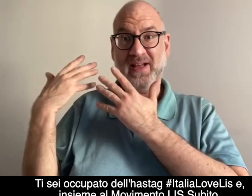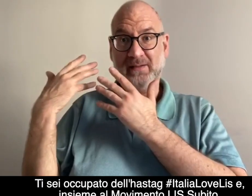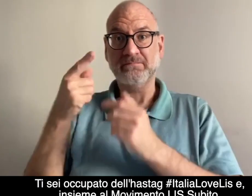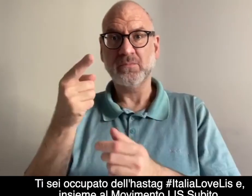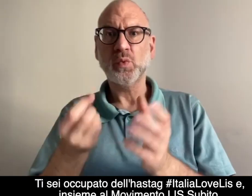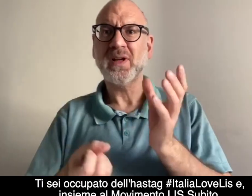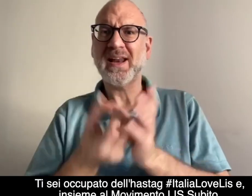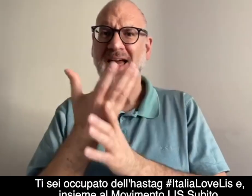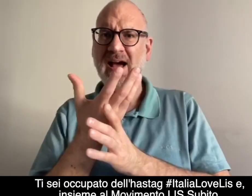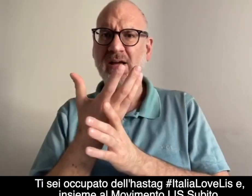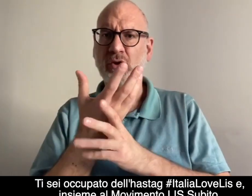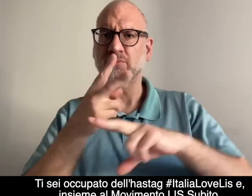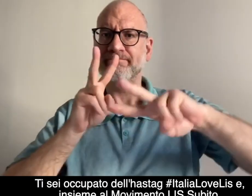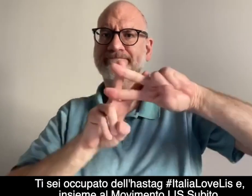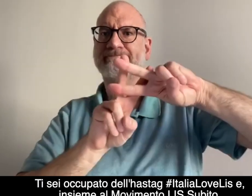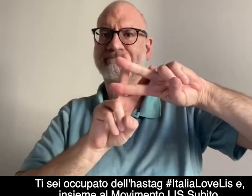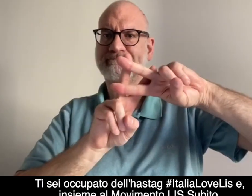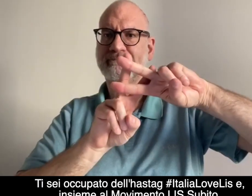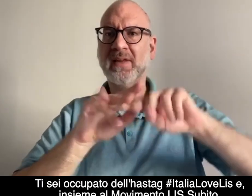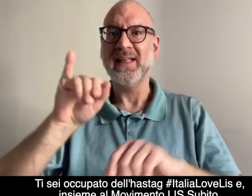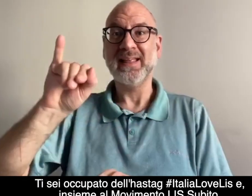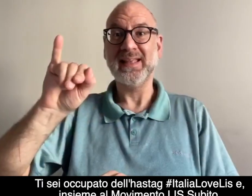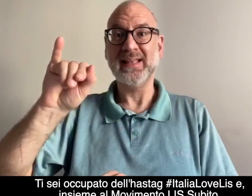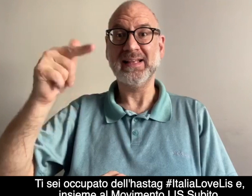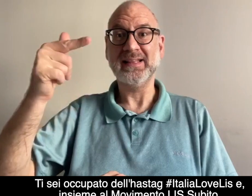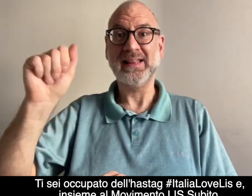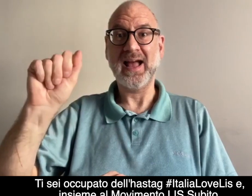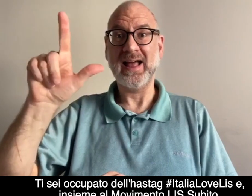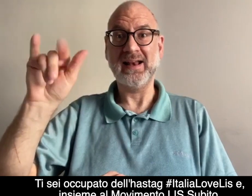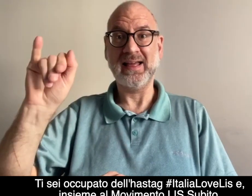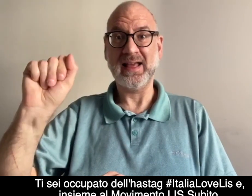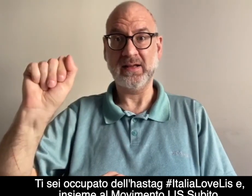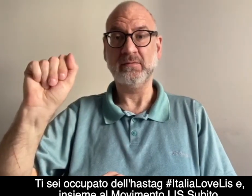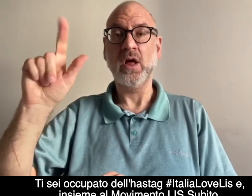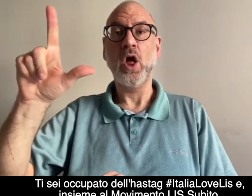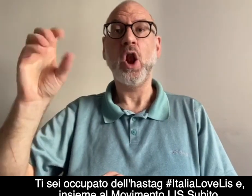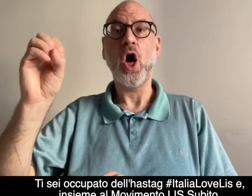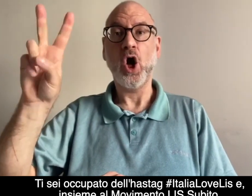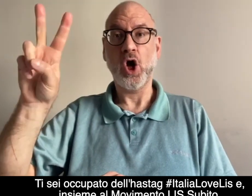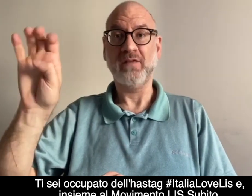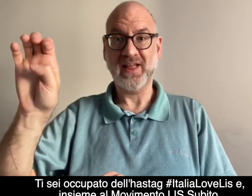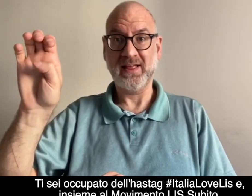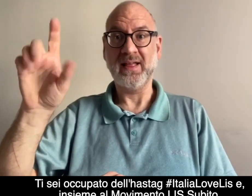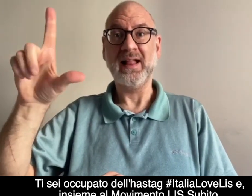dieci anni fa ti sei occupato dell'astag italia nobilis insieme al